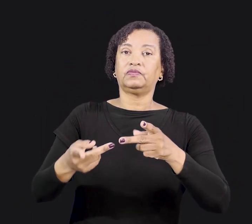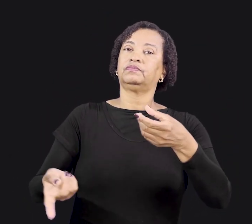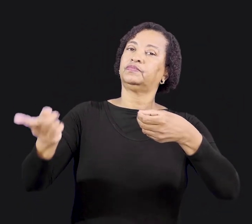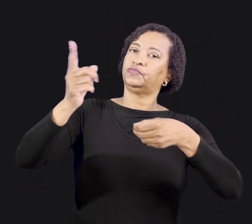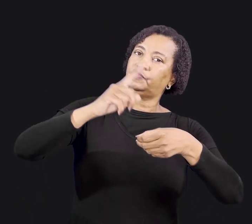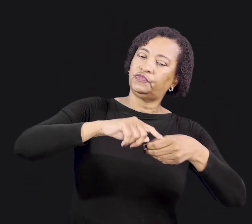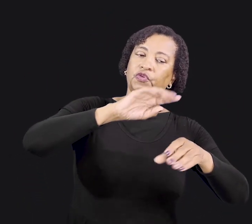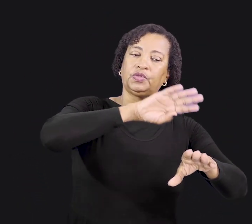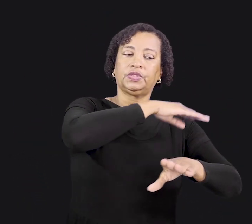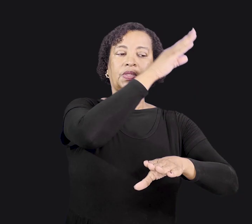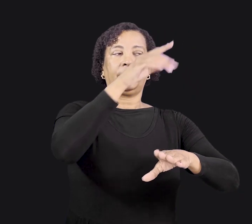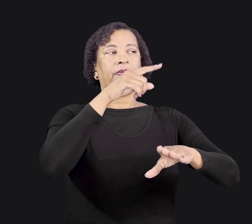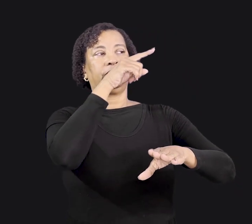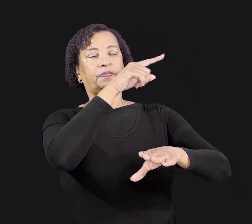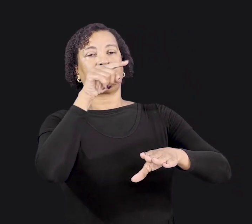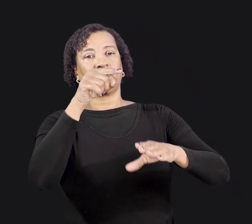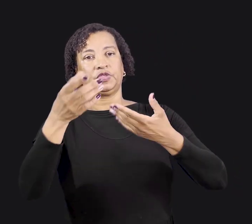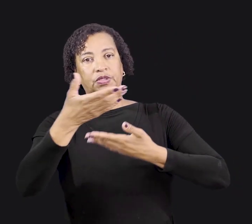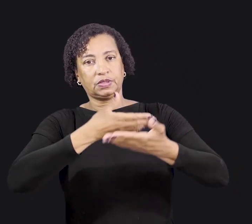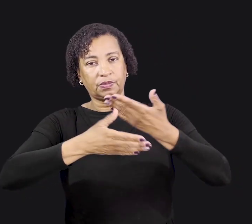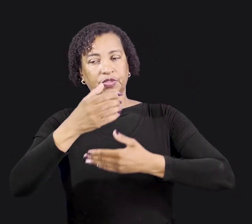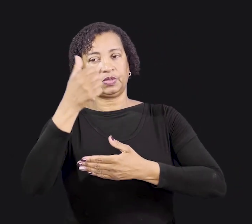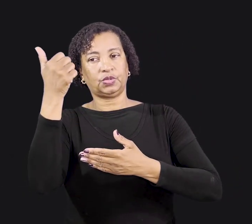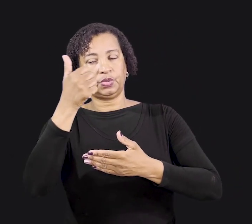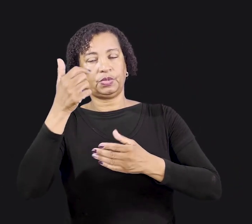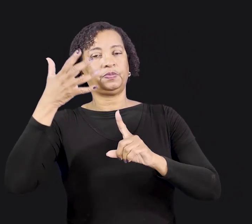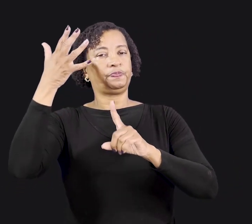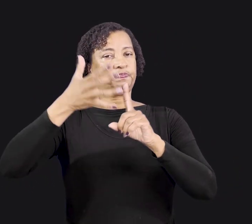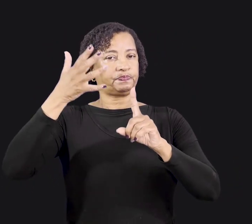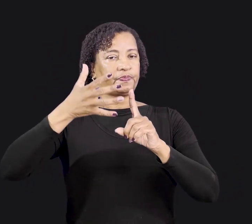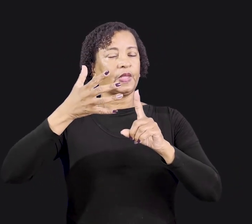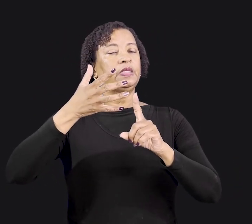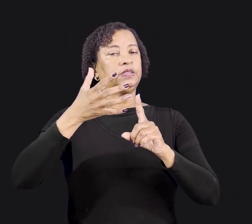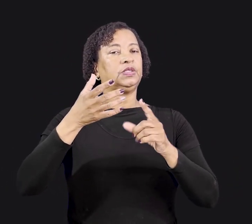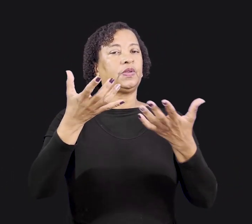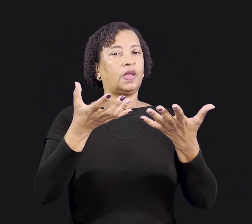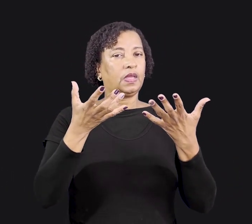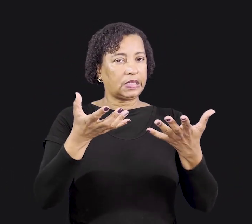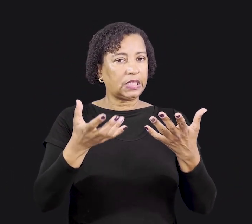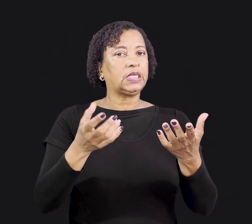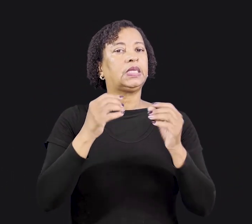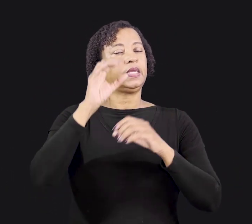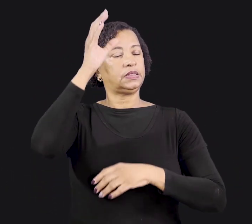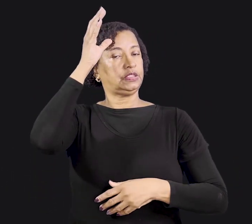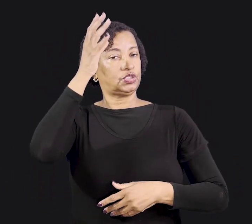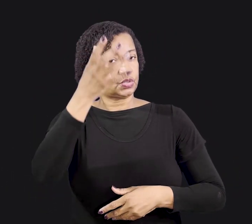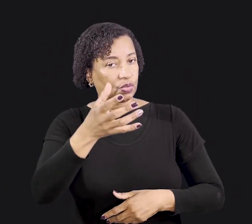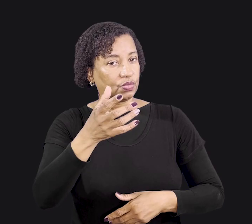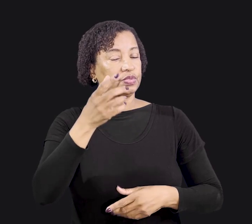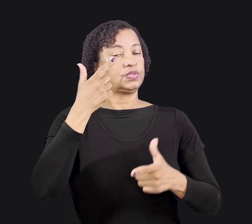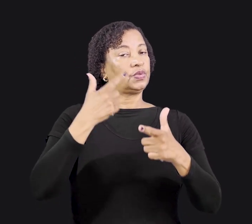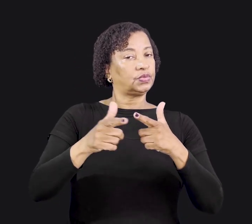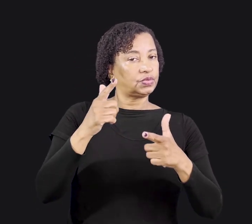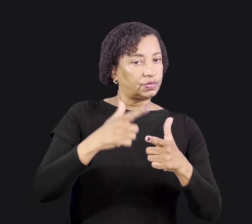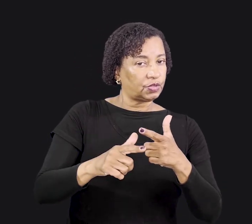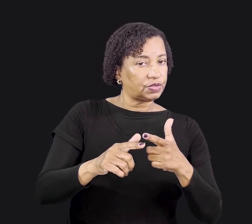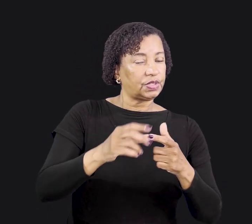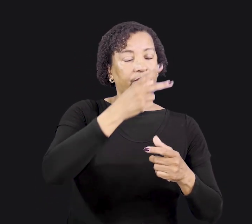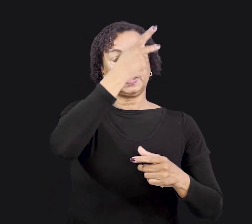topo da montanha. Você está participando daquele primeiro retiro espiritual e quer ser parte da solução dos problemas daquelas pessoas